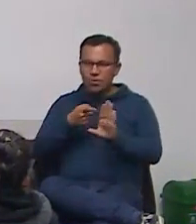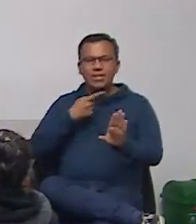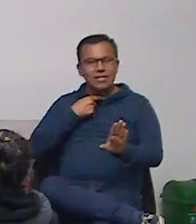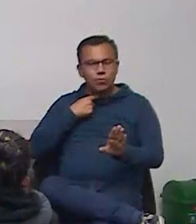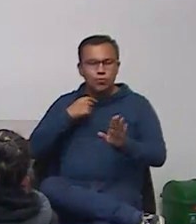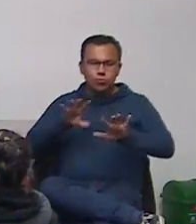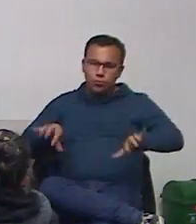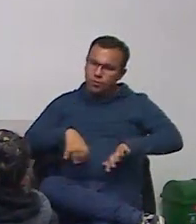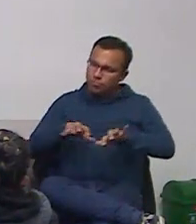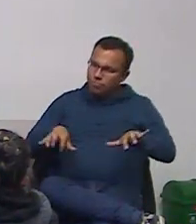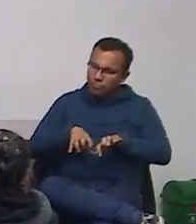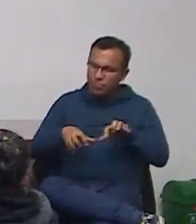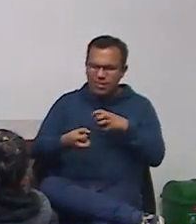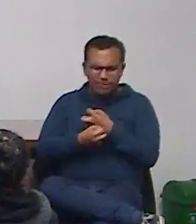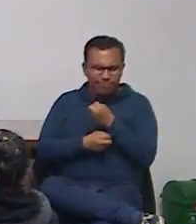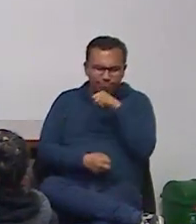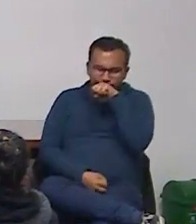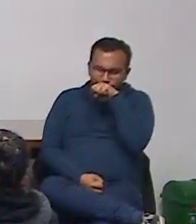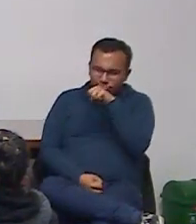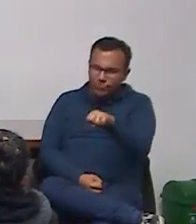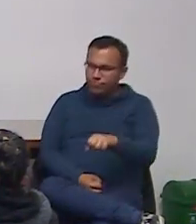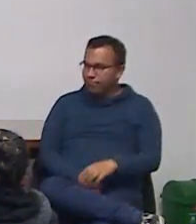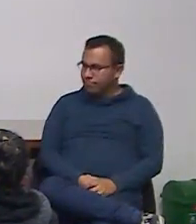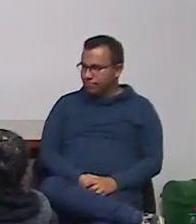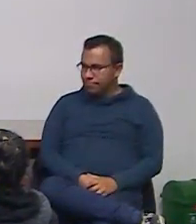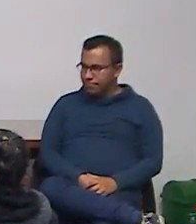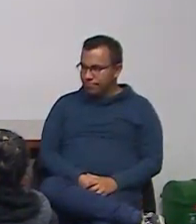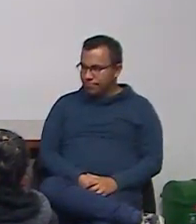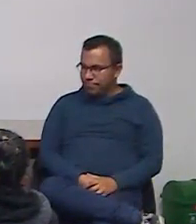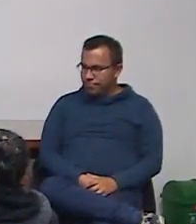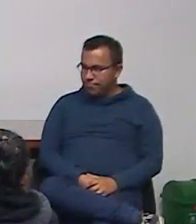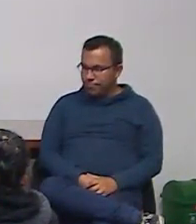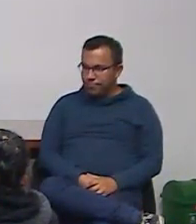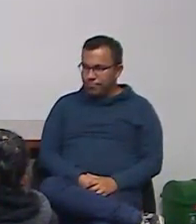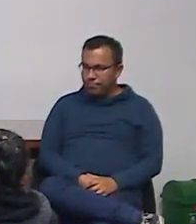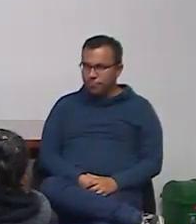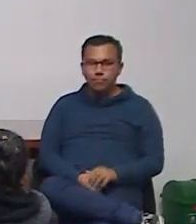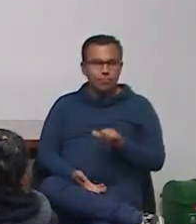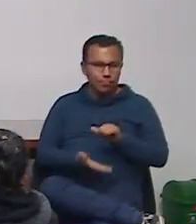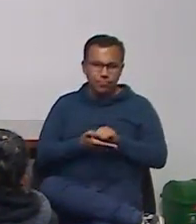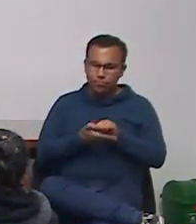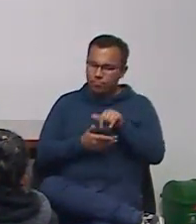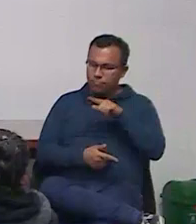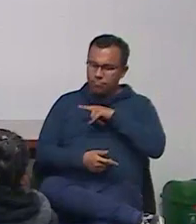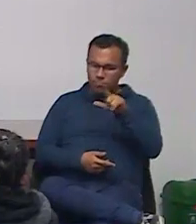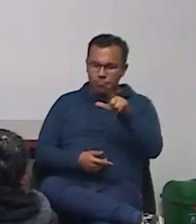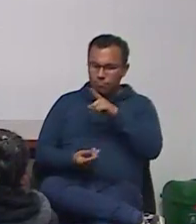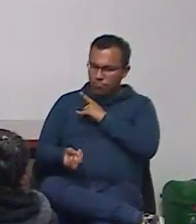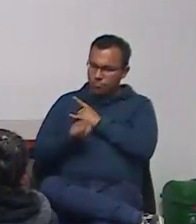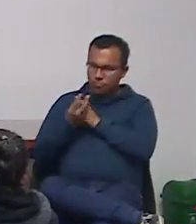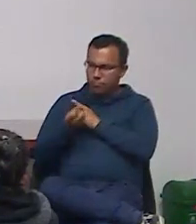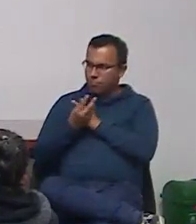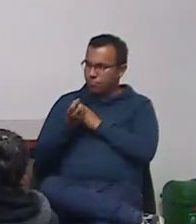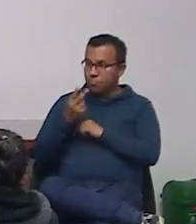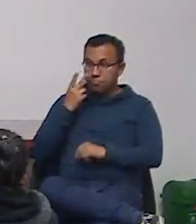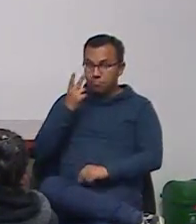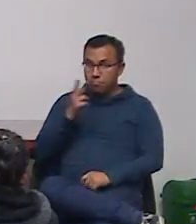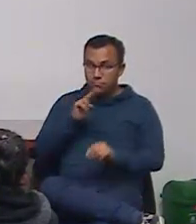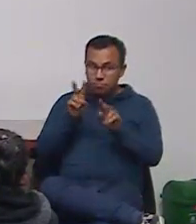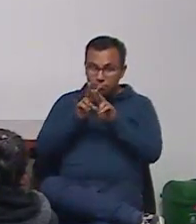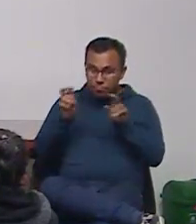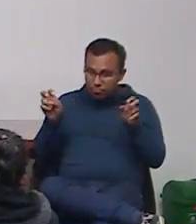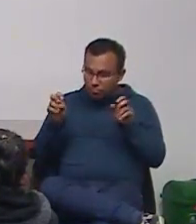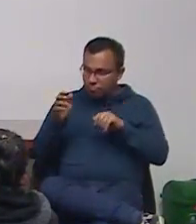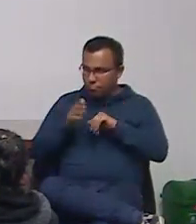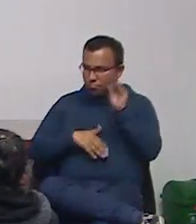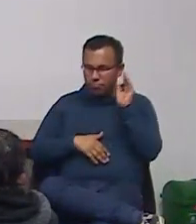guste hacer y y los apasione e y realmente pues la pedagógica es líder en eso como cómo he visto yo el tema pues como